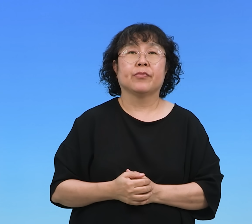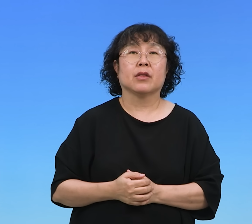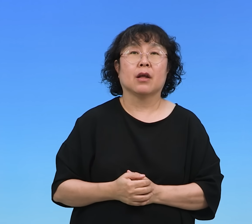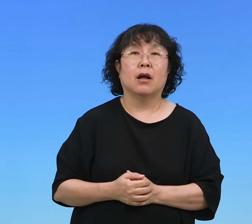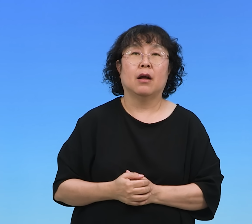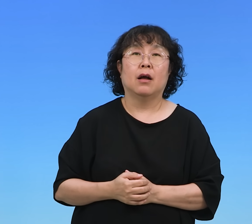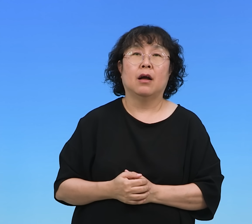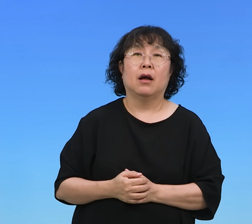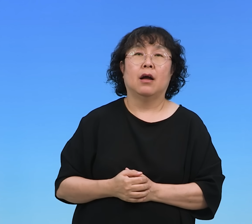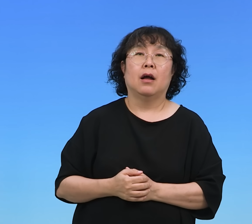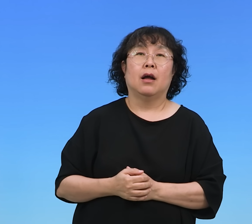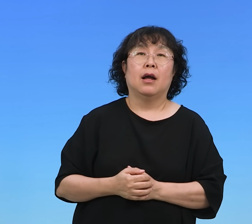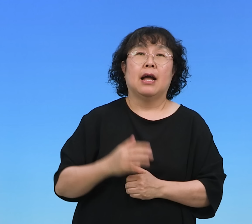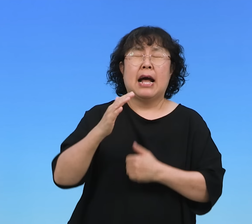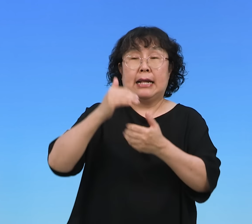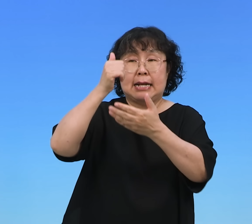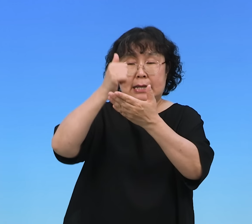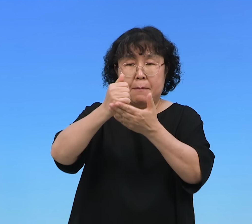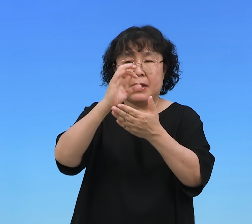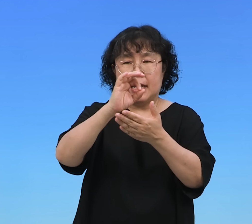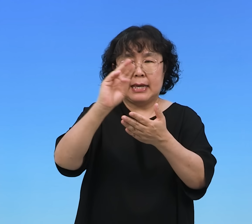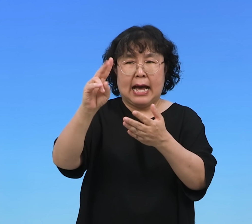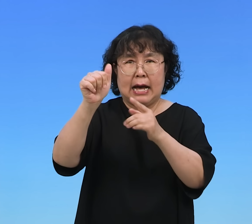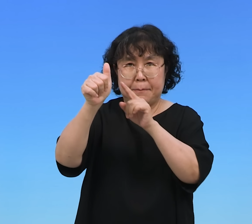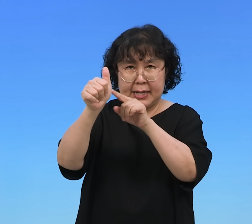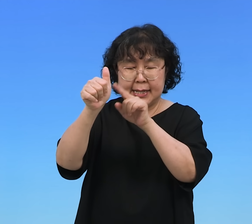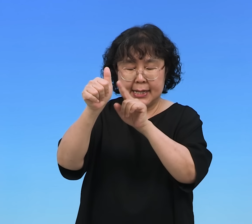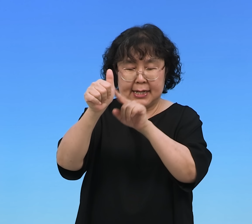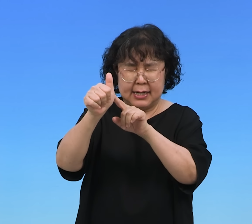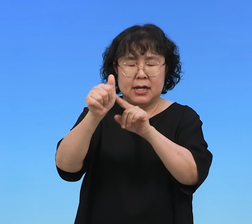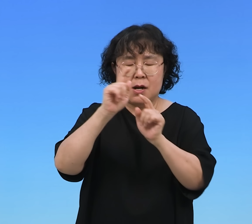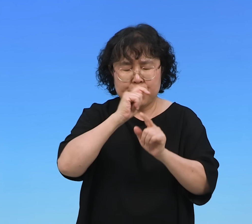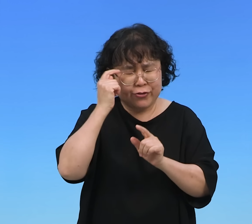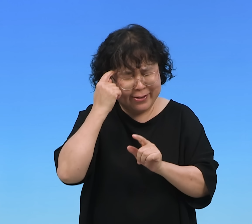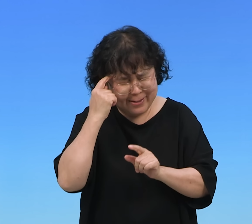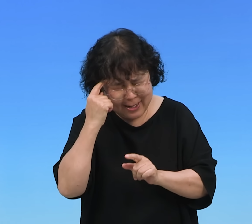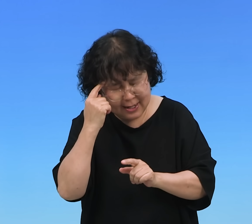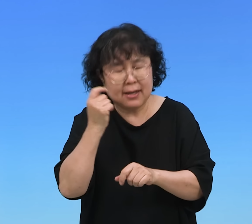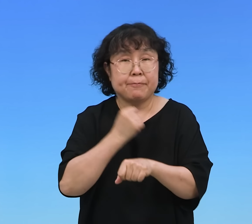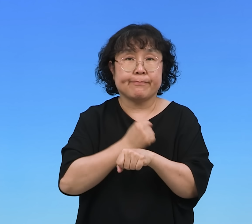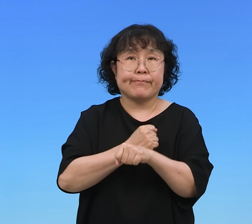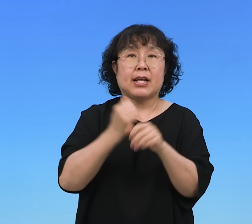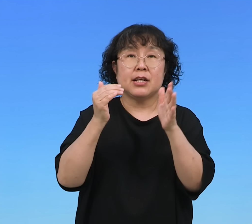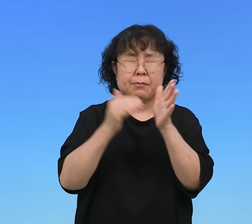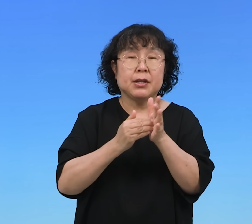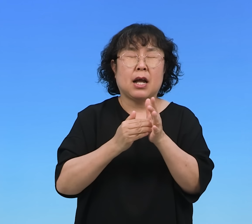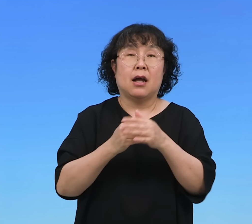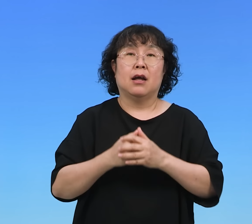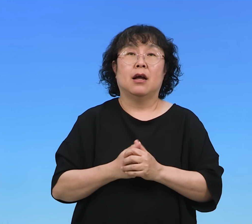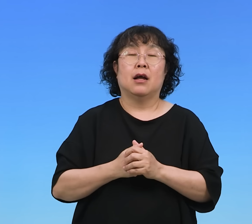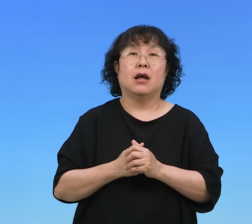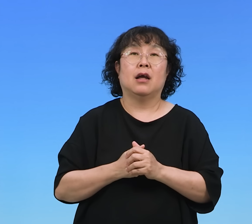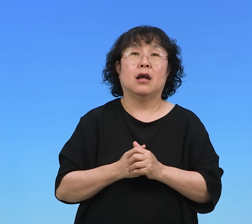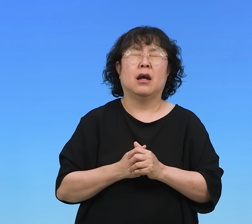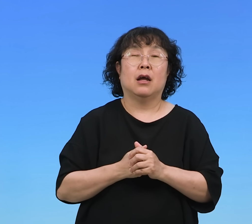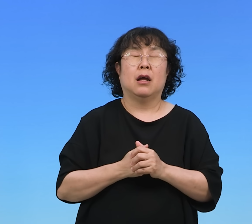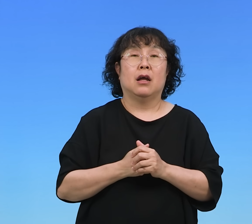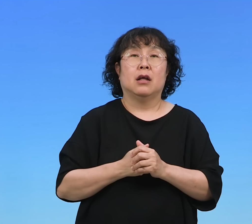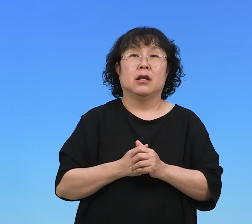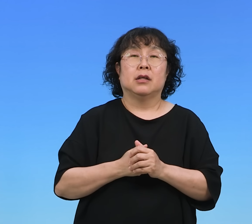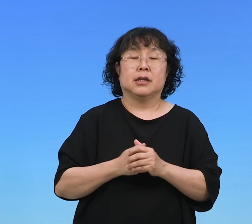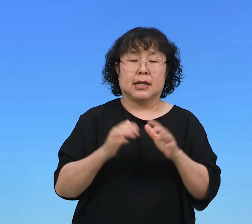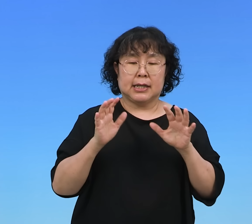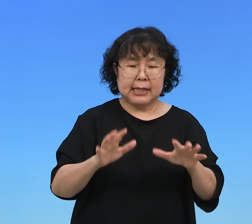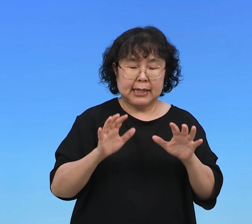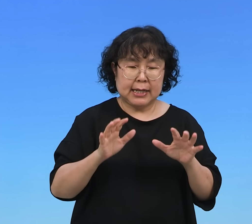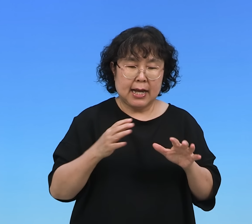그 속이 상하니까 하나님이 야베스를 묵상하게 하신 겁니다. 오늘 여러분, 그렇게 현역 시절에 주를